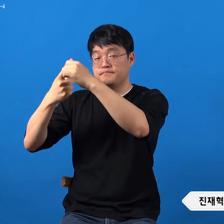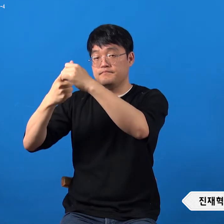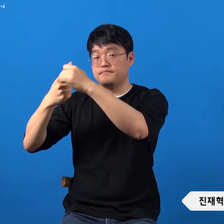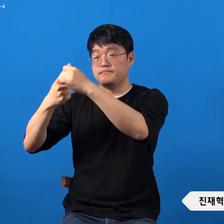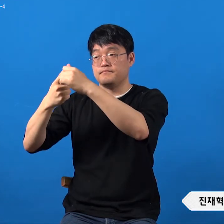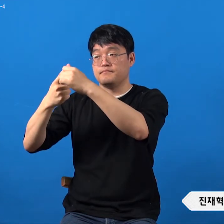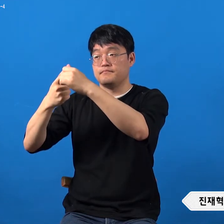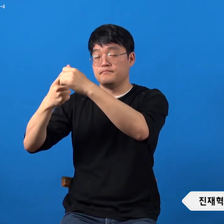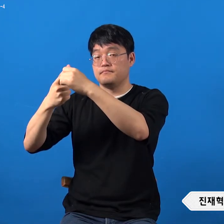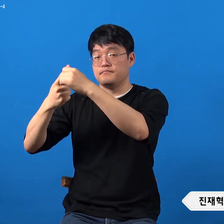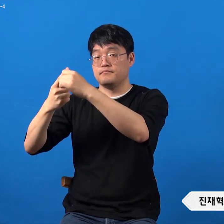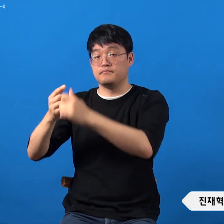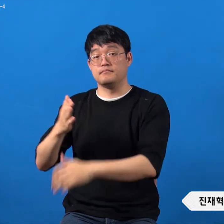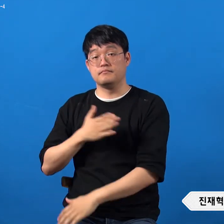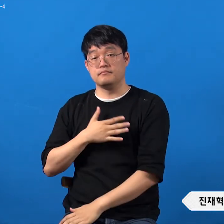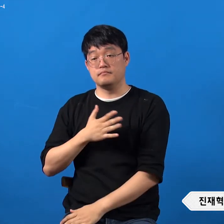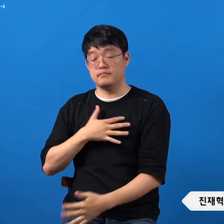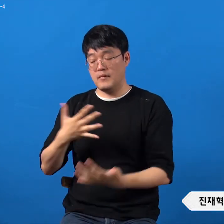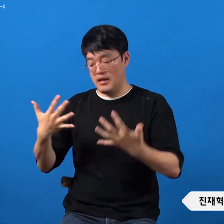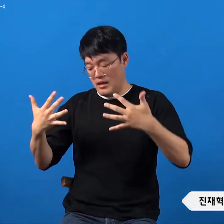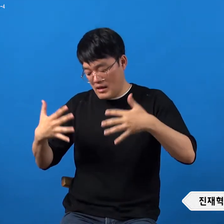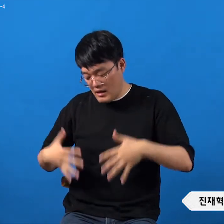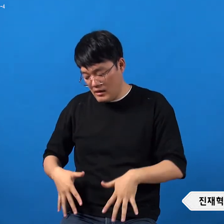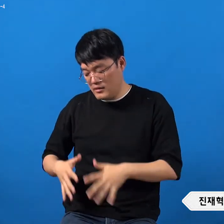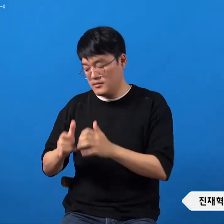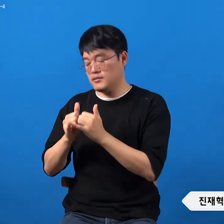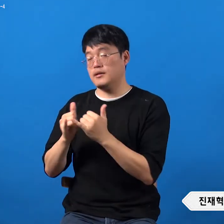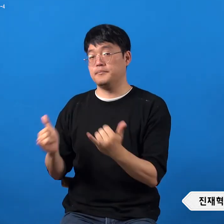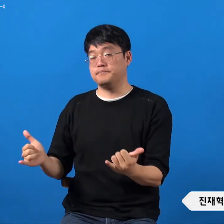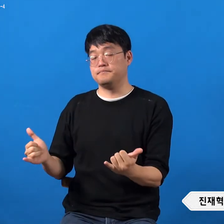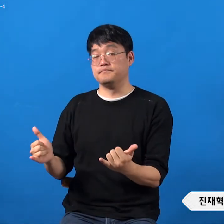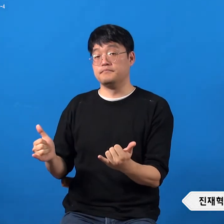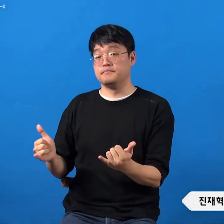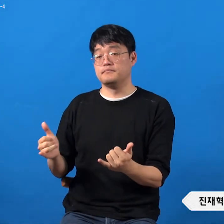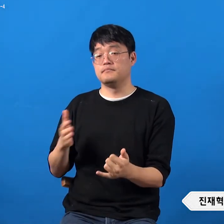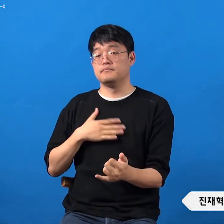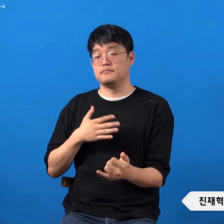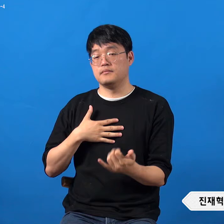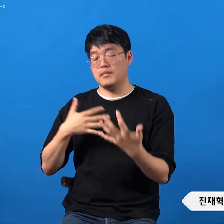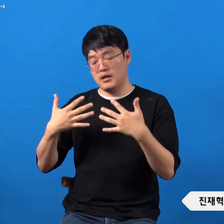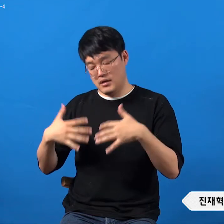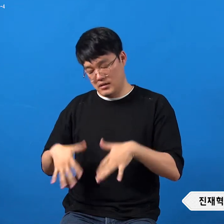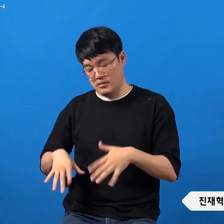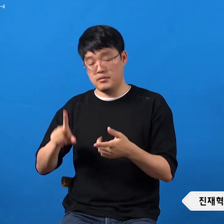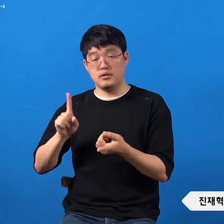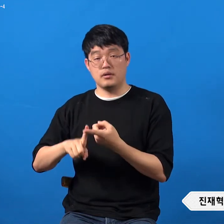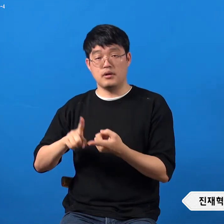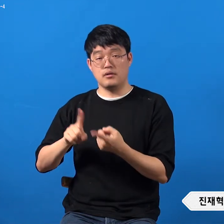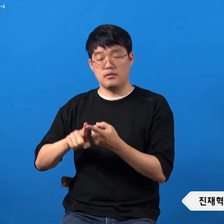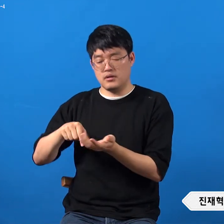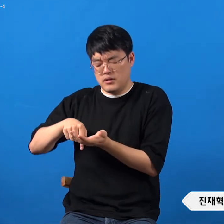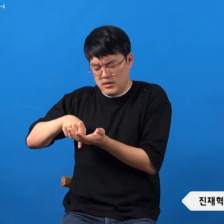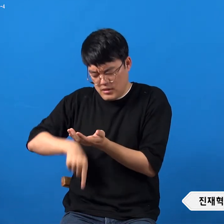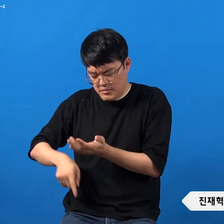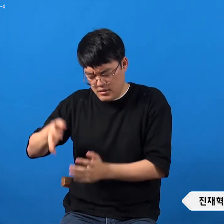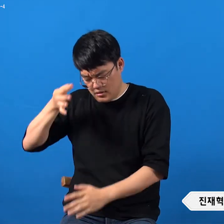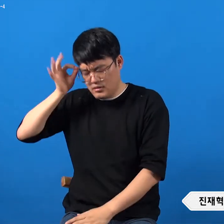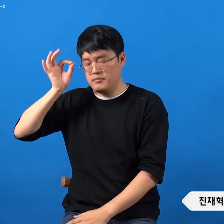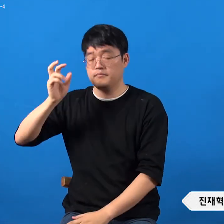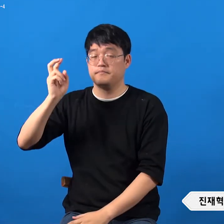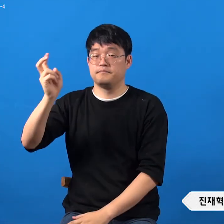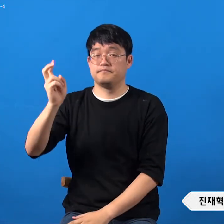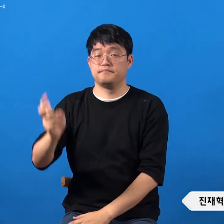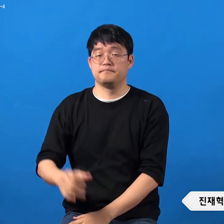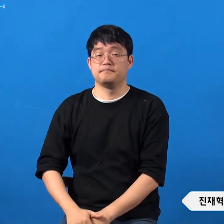첫째는 내가 얼마나 연약한 존재인가, 나의 연약함을 그는 깊이 깨달았을